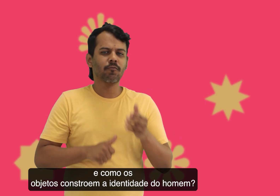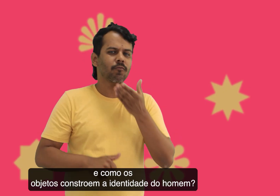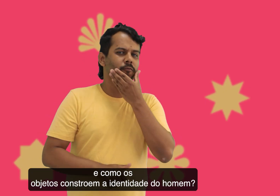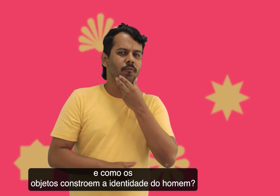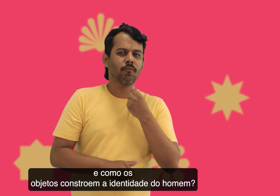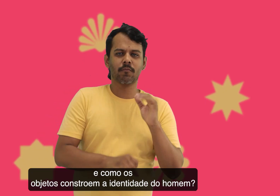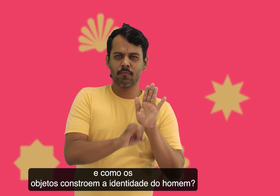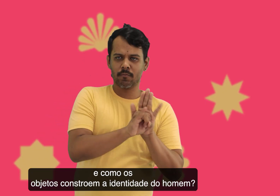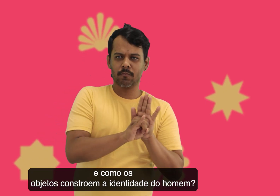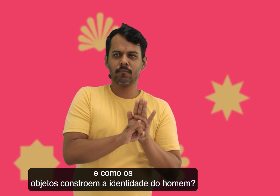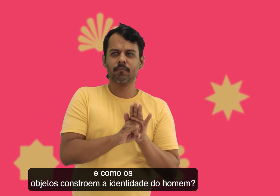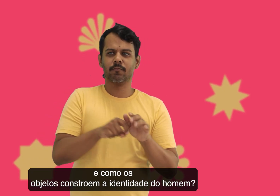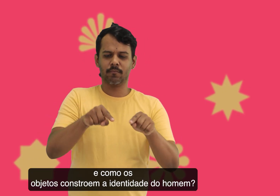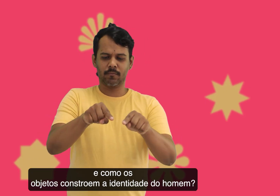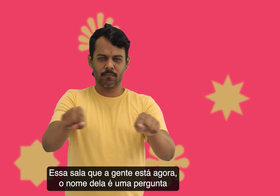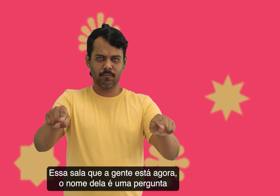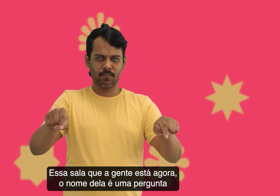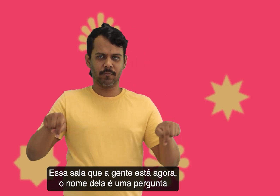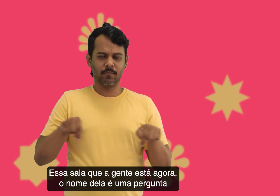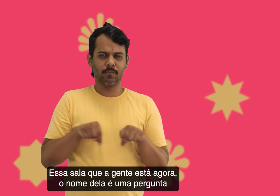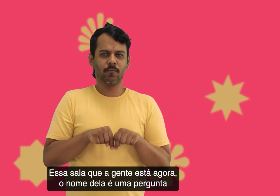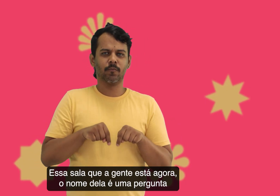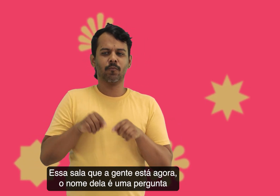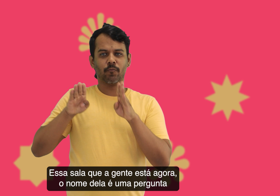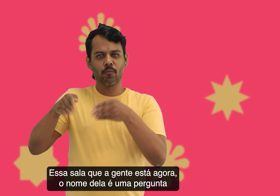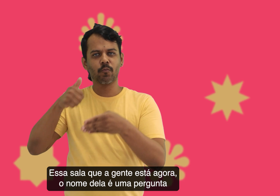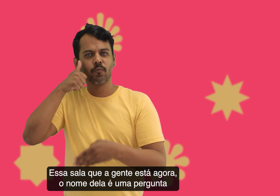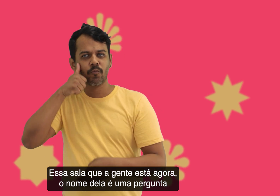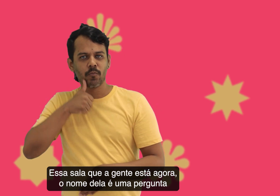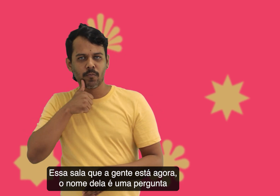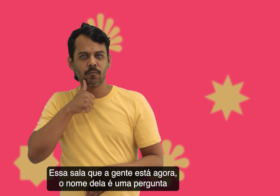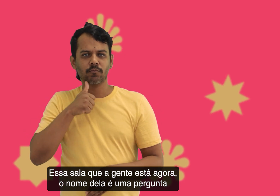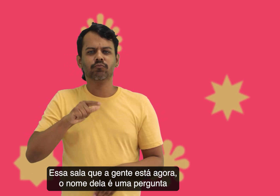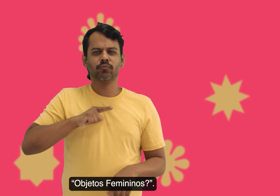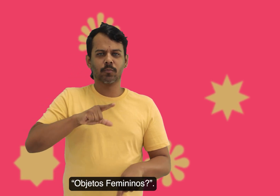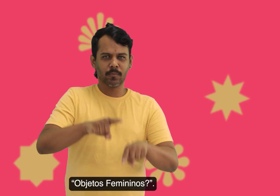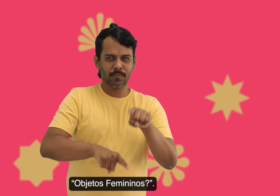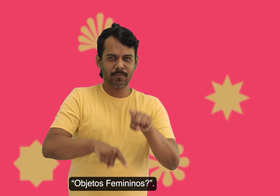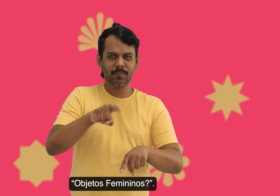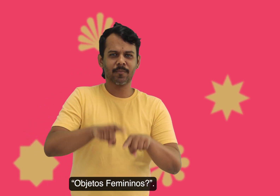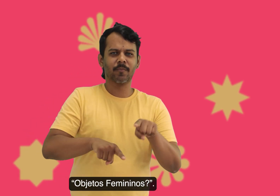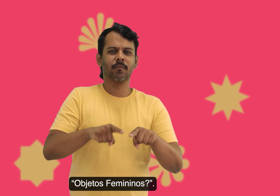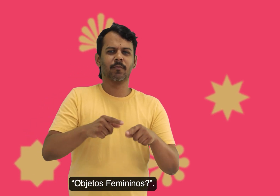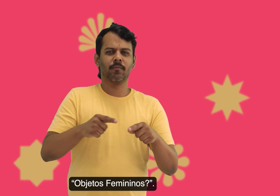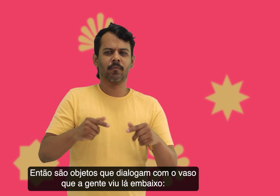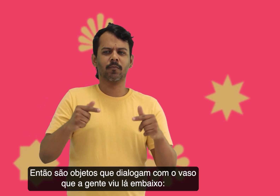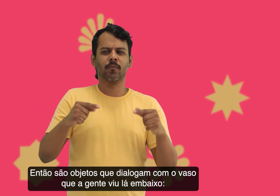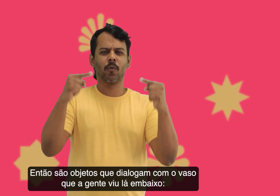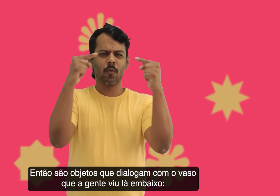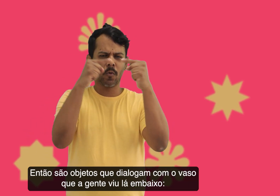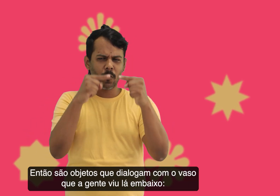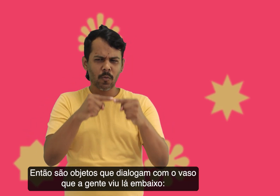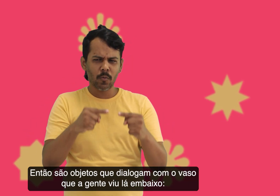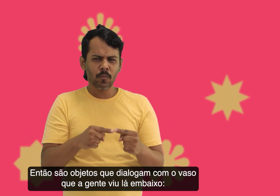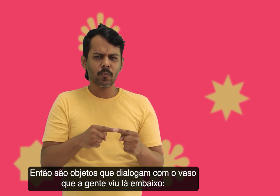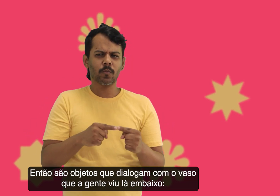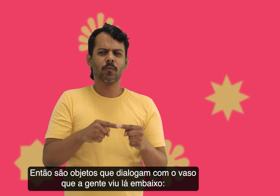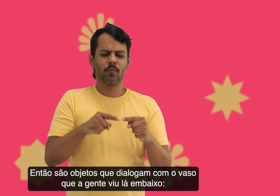como os objetos constroem a identidade do homem. Essa sala que a gente está agora, o nome dela é uma pergunta, objetos femininos, então são objetos que dialogam com